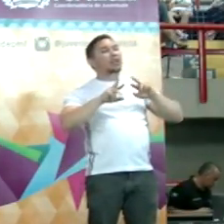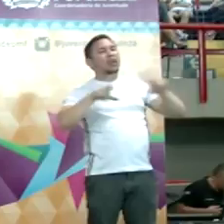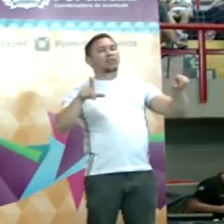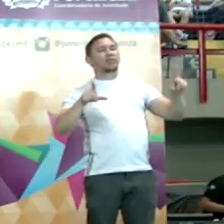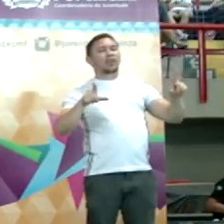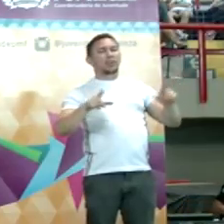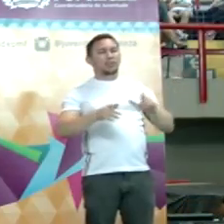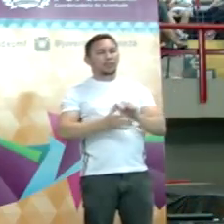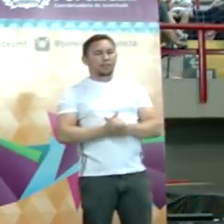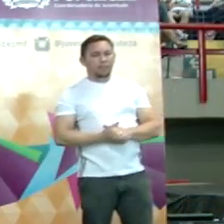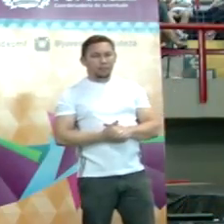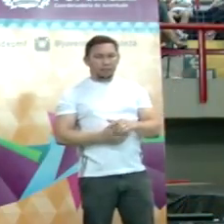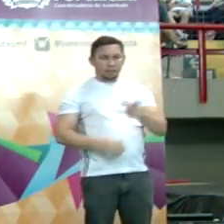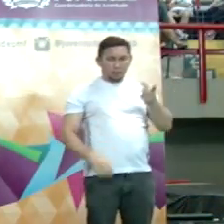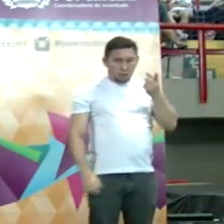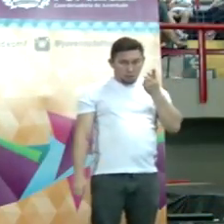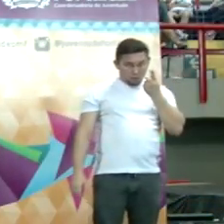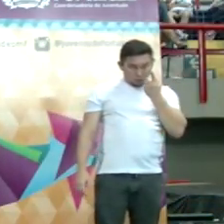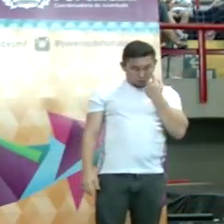comigo?